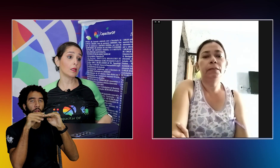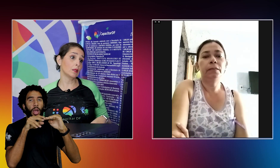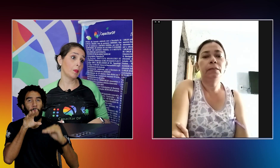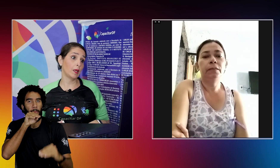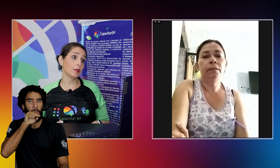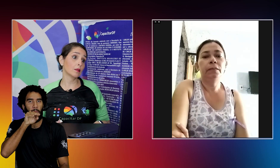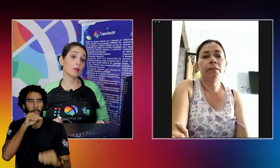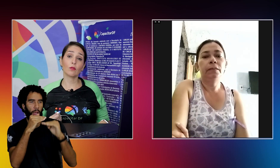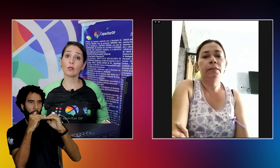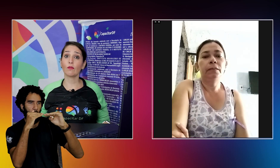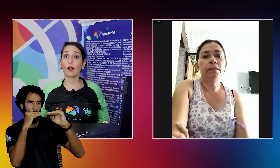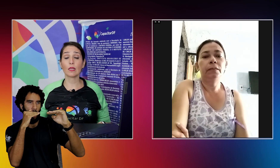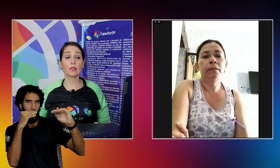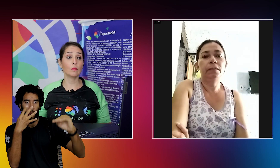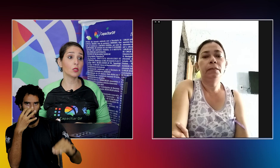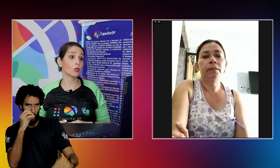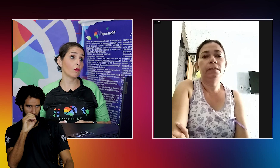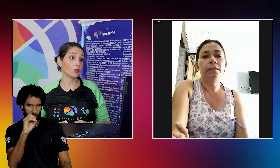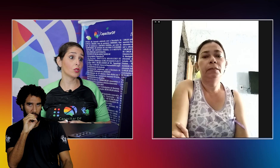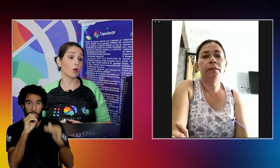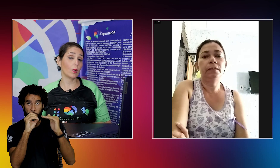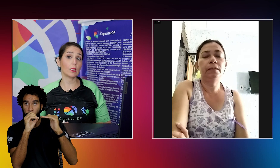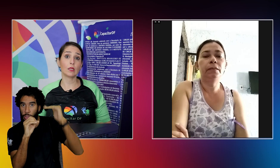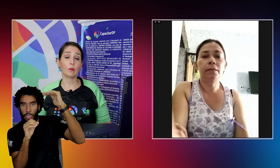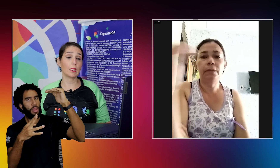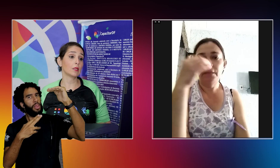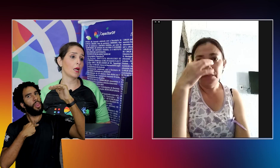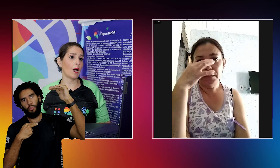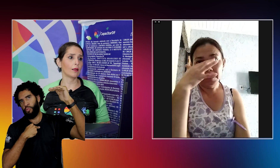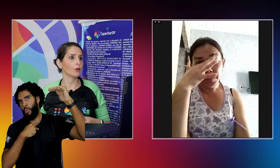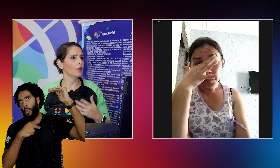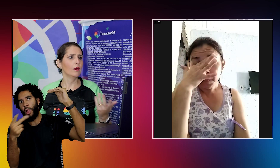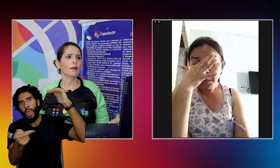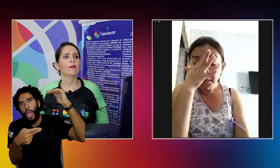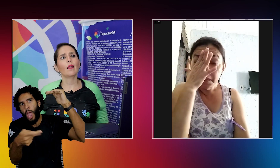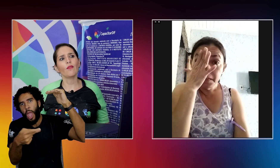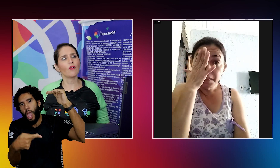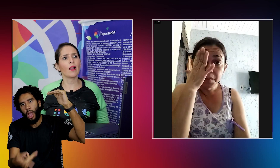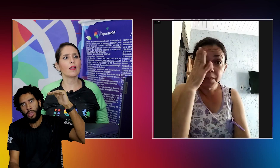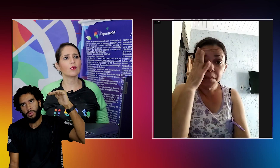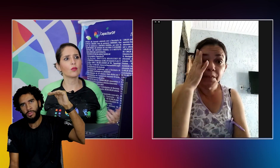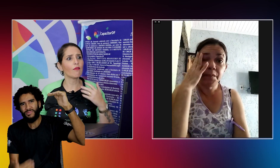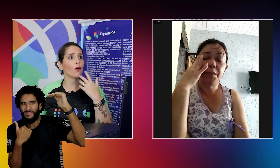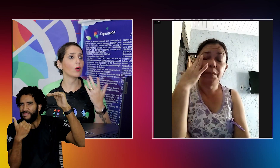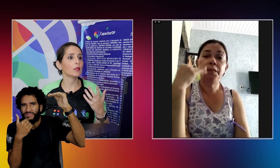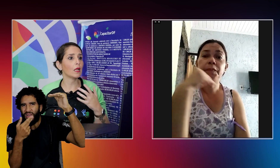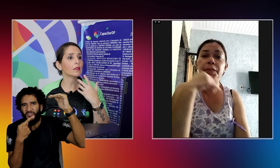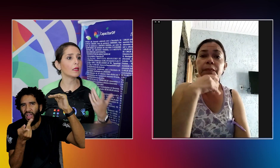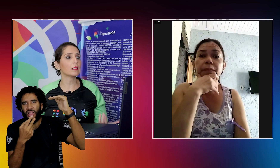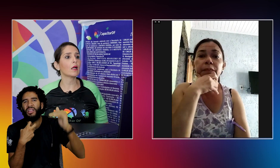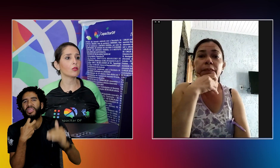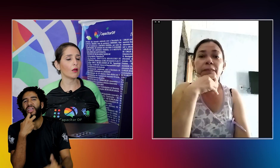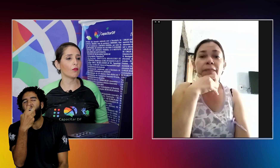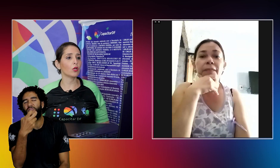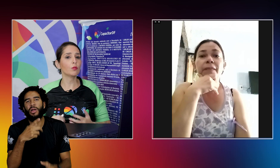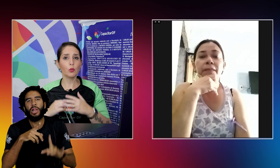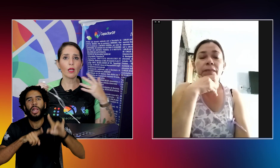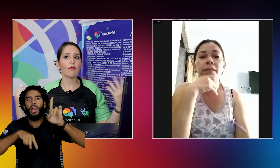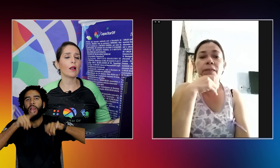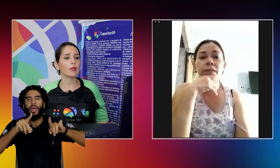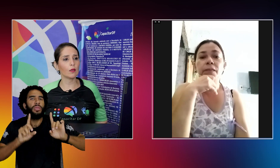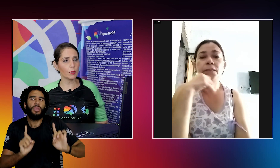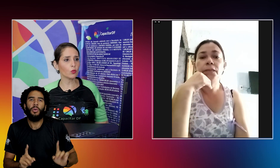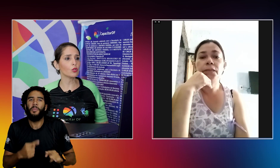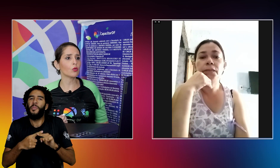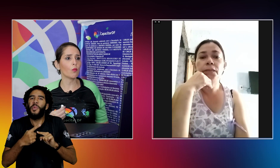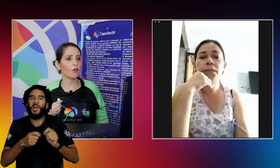40 decibéis. Se você falar acima de 50 decibéis, está errado. Ninguém vai falar isso da voz, da intensidade da voz. Por que